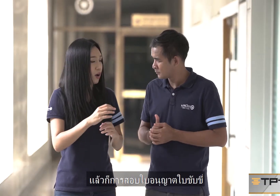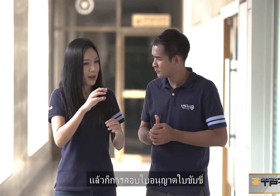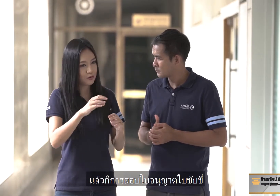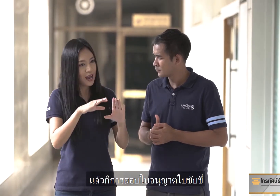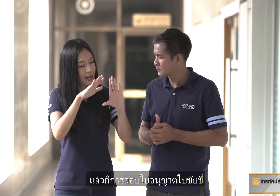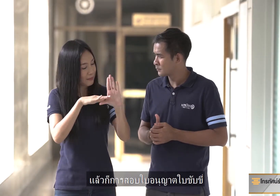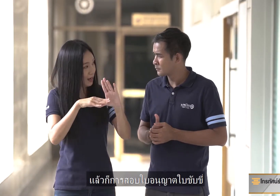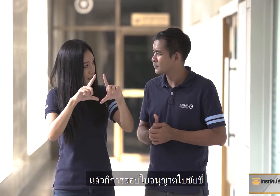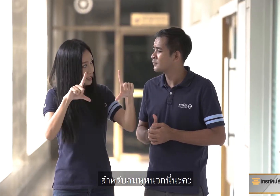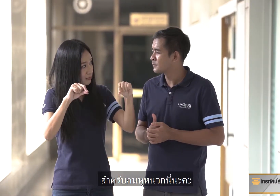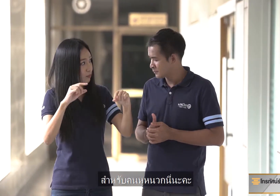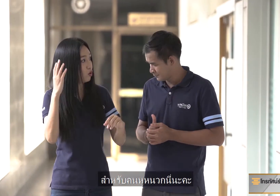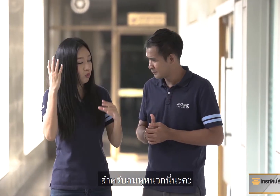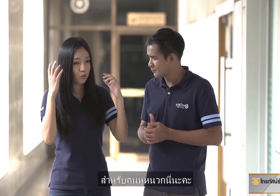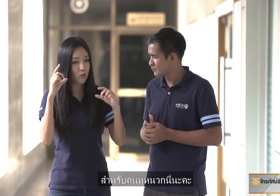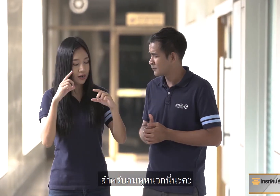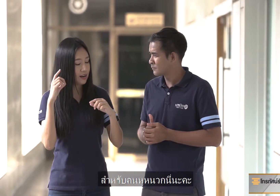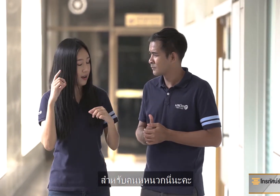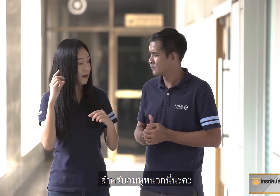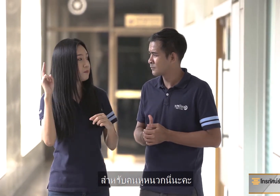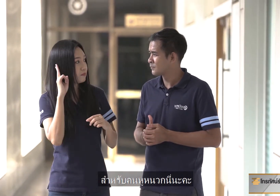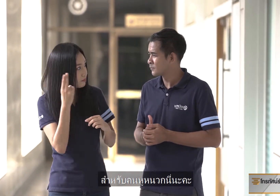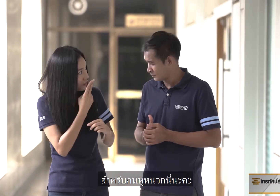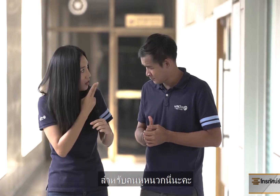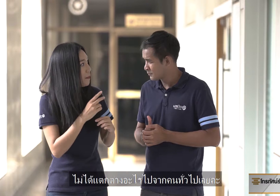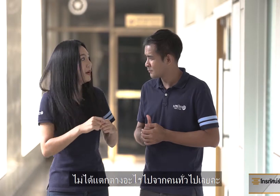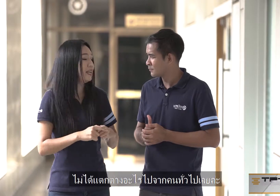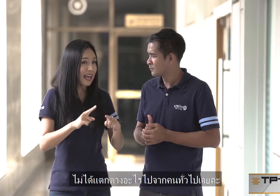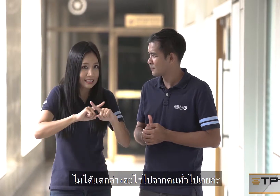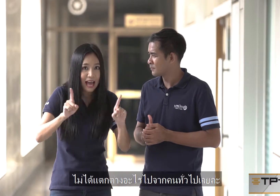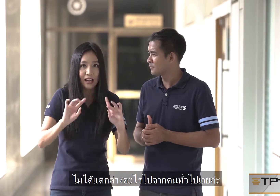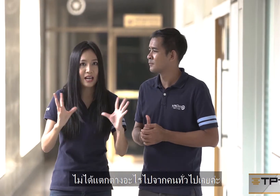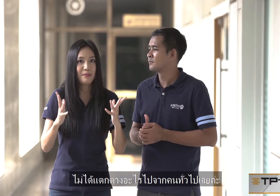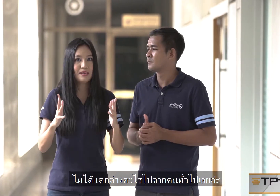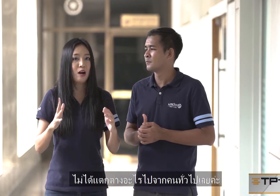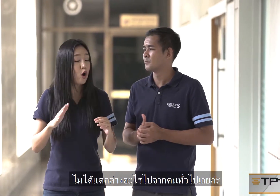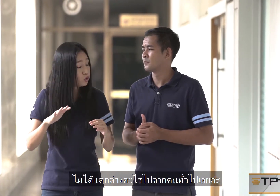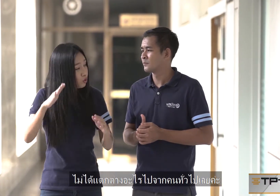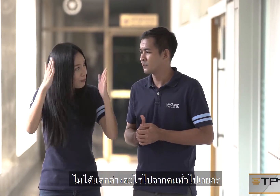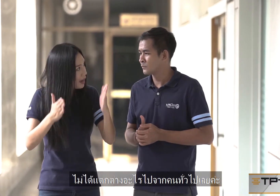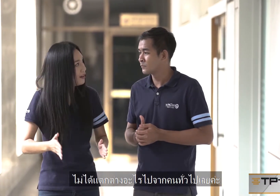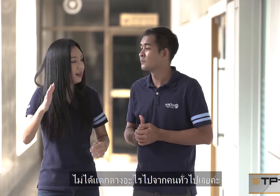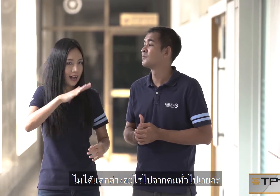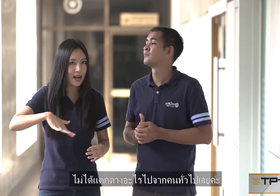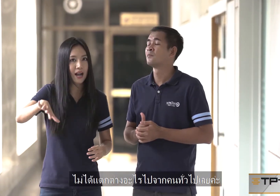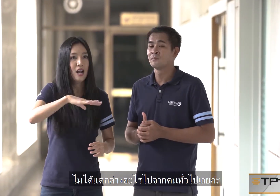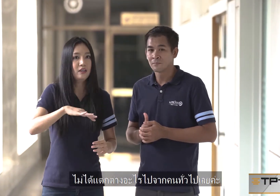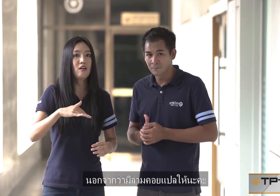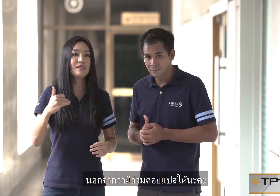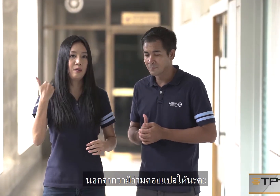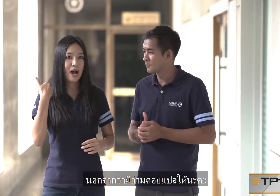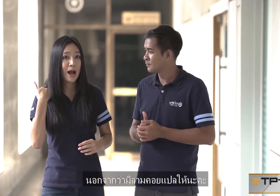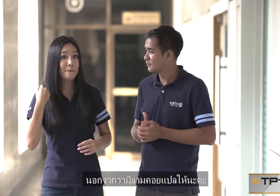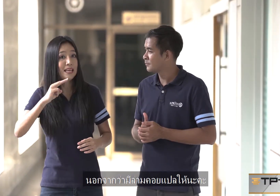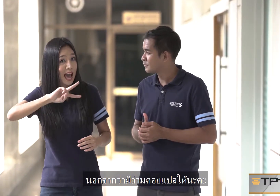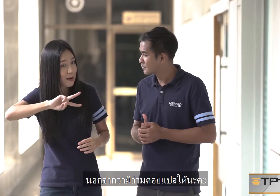การสอบใบอนุญาตใบขับขี่สำหรับคนหูหนวกเนี่ยนะคะไม่ได้แตกต่างอะไรไปจากคนทั่วไปเลยค่ะนอก